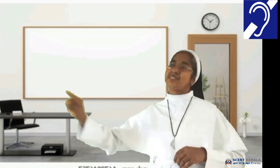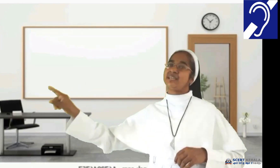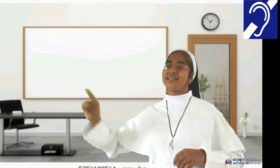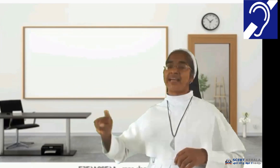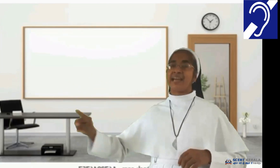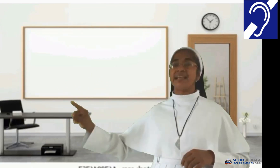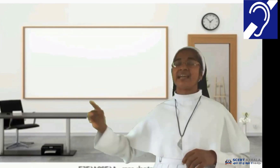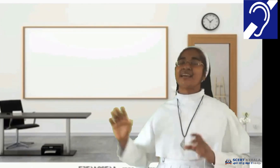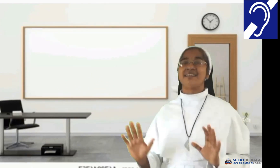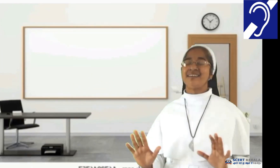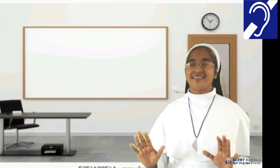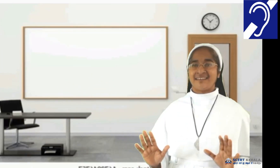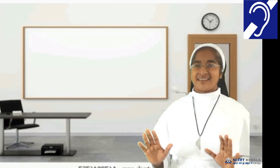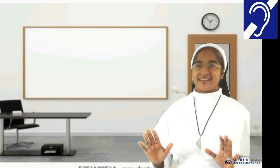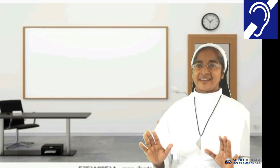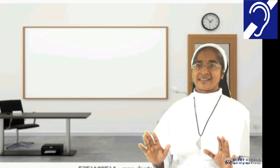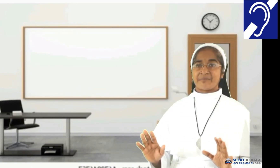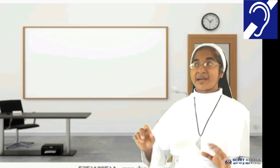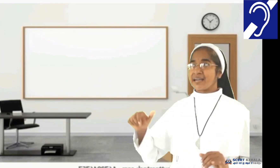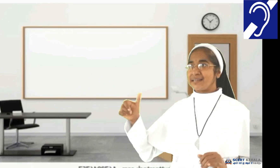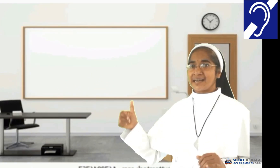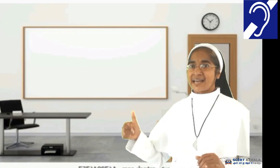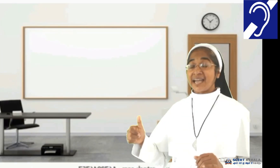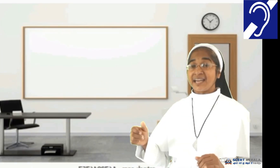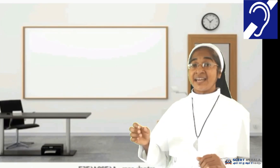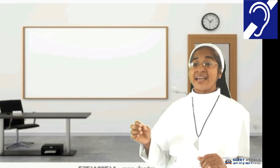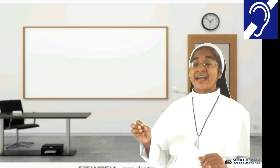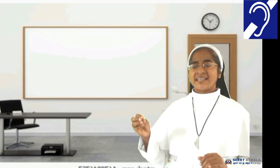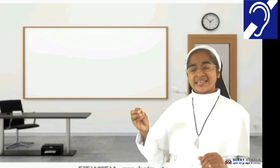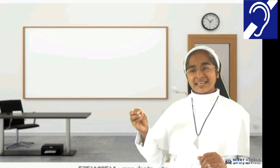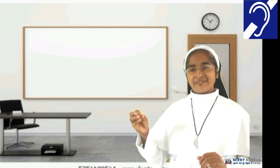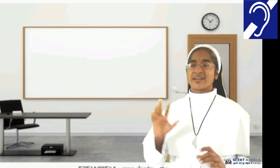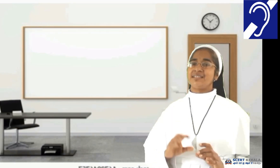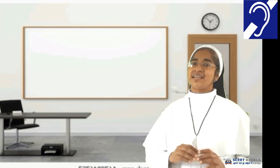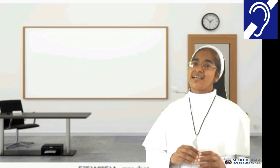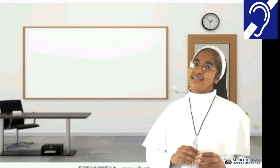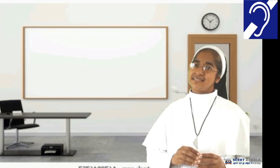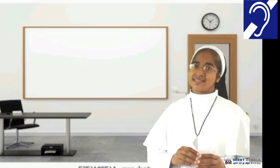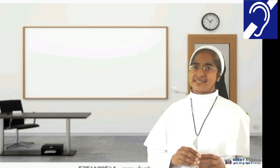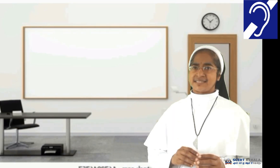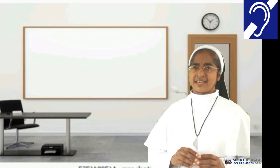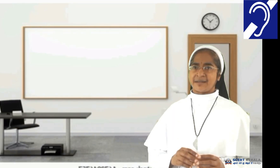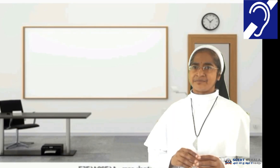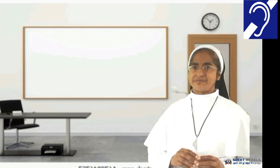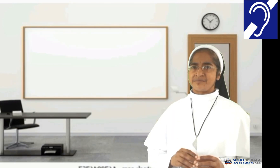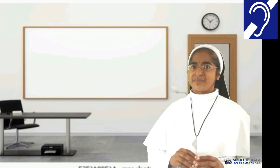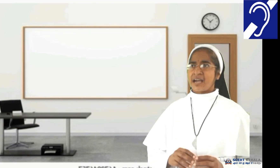നിങ്ങൾ നേരെ നേരെ അത് എഴുതണം അങ്ങനെ നിങ്ങളുടെ ആ ചെറിയ വർക്ക് നിങ്ങൾ ചെയ്യണം